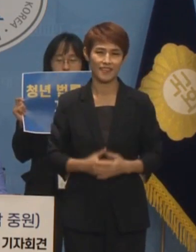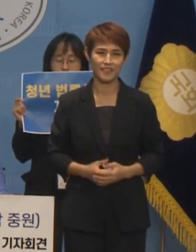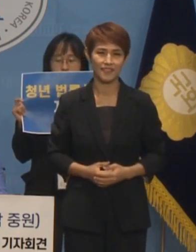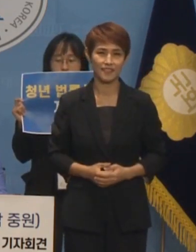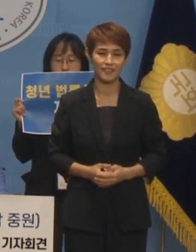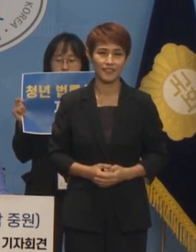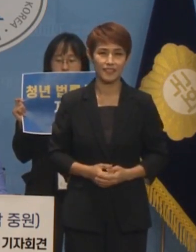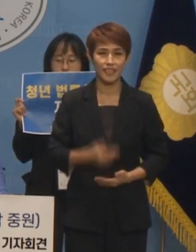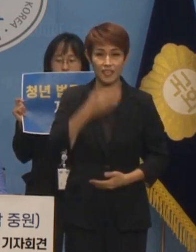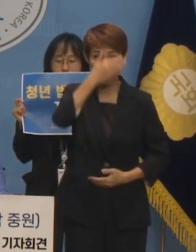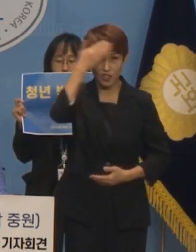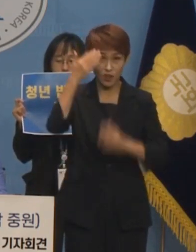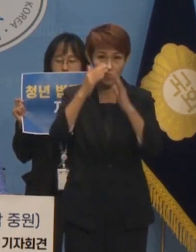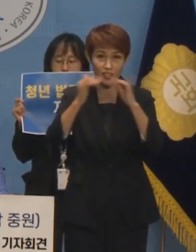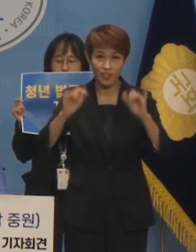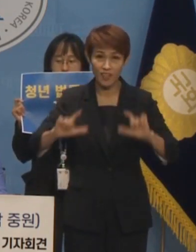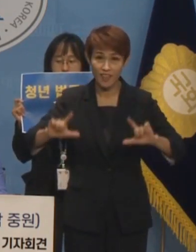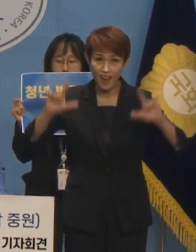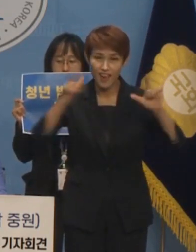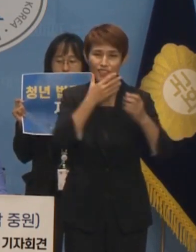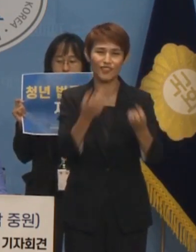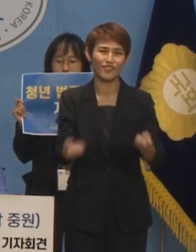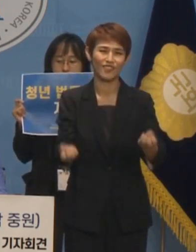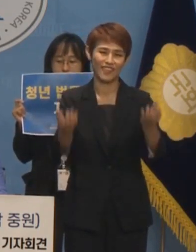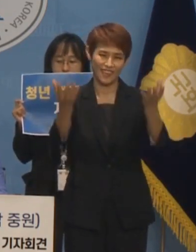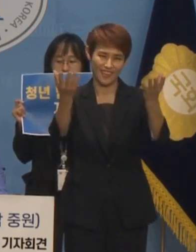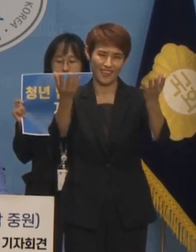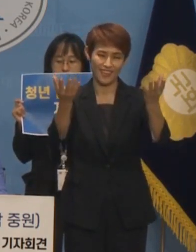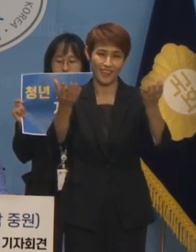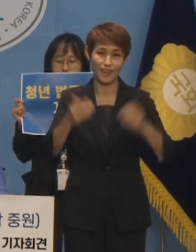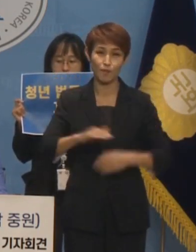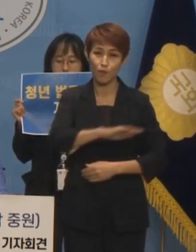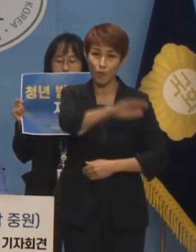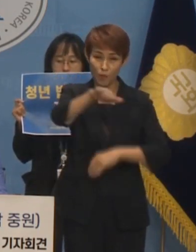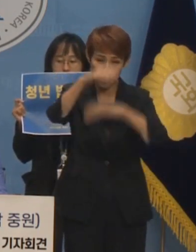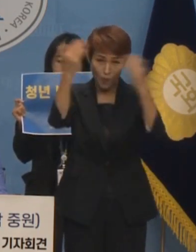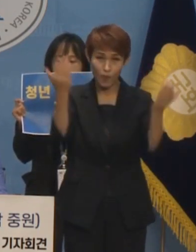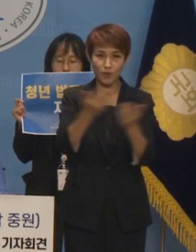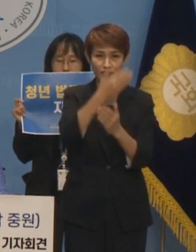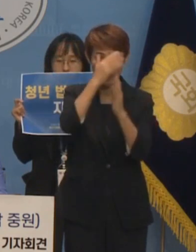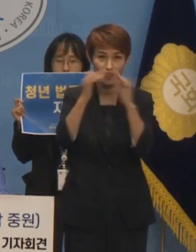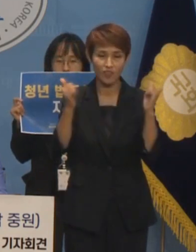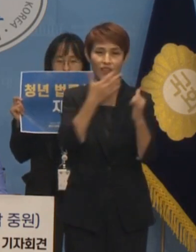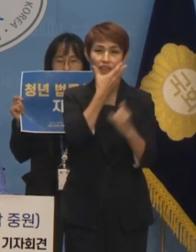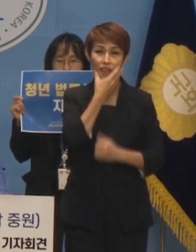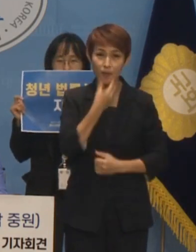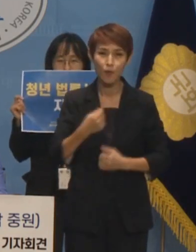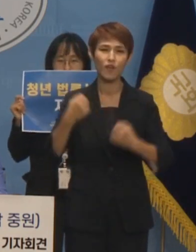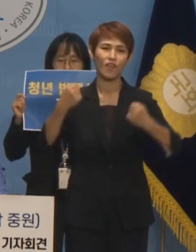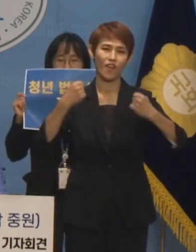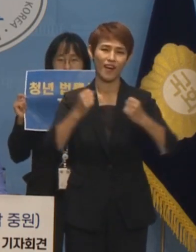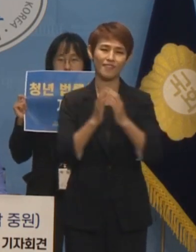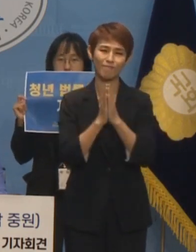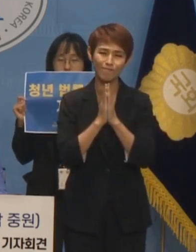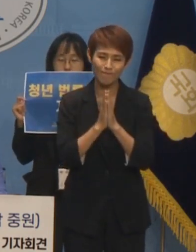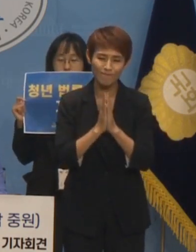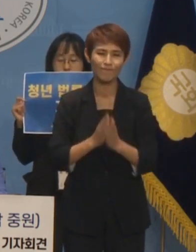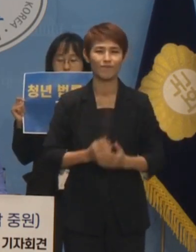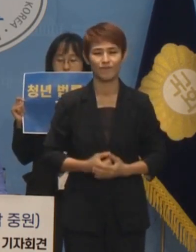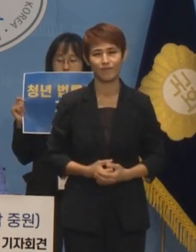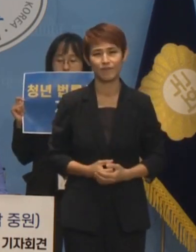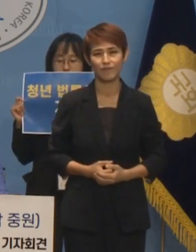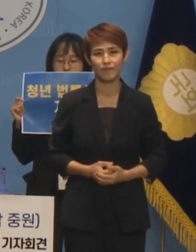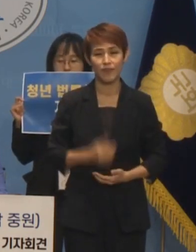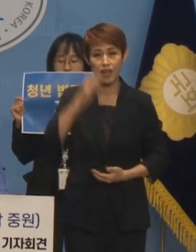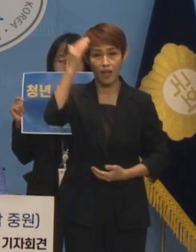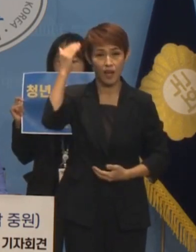청년의 날을 진심으로 축하드리며 모든 청년의 행복 그리고 건강을 기원합니다. 우리